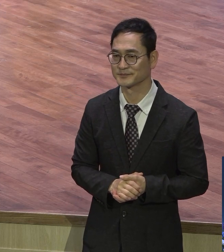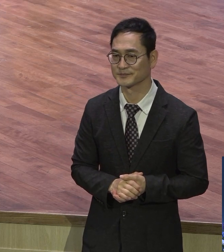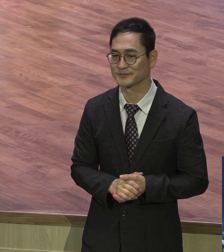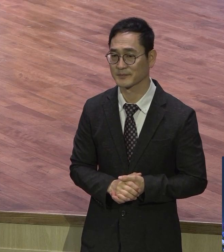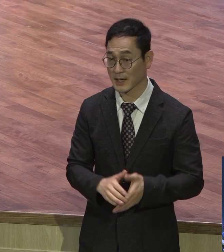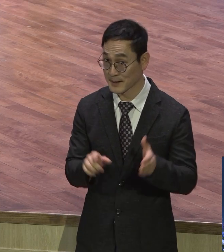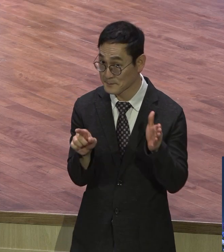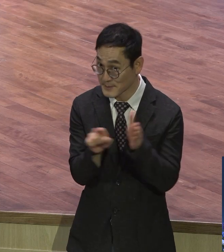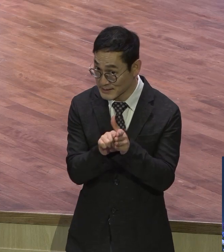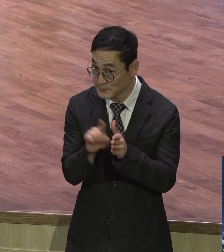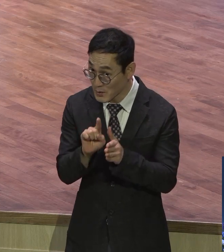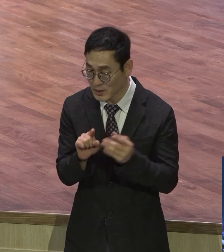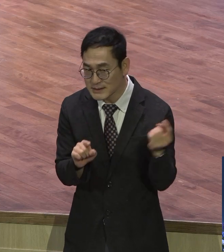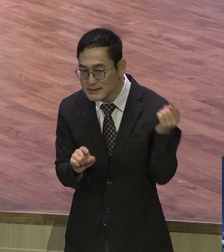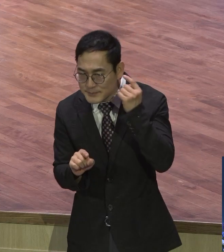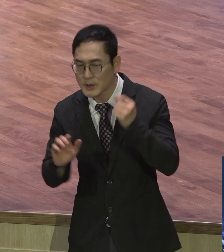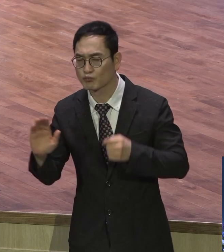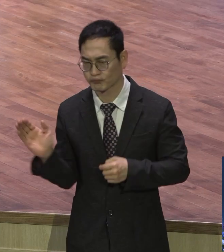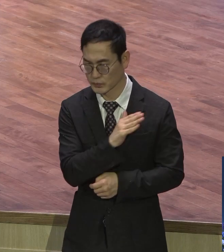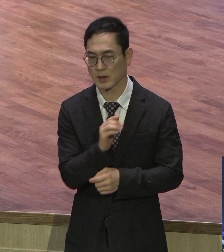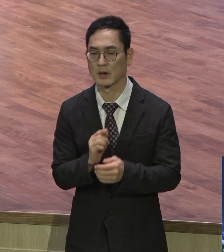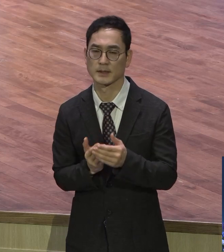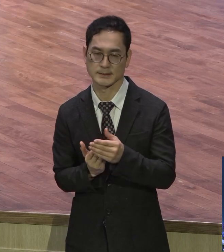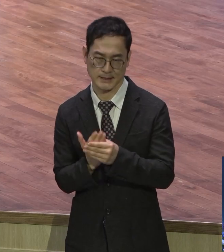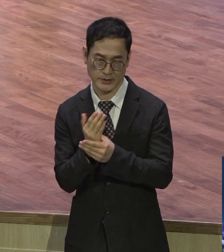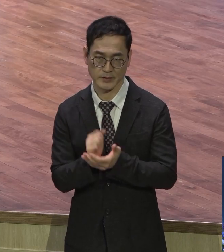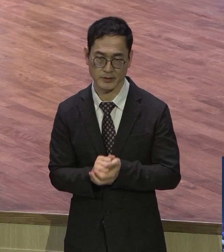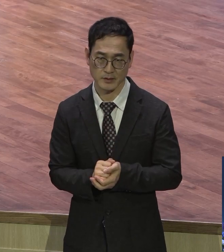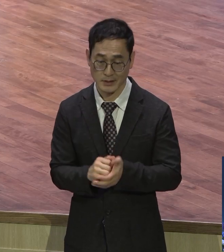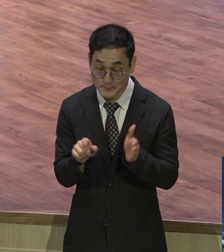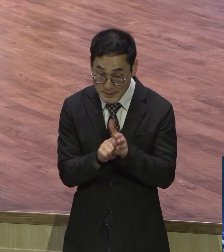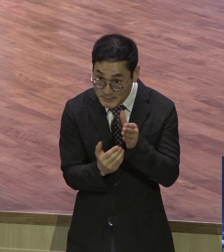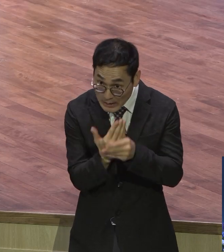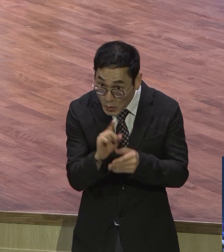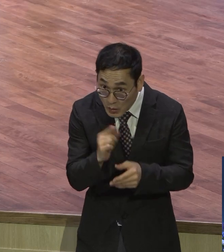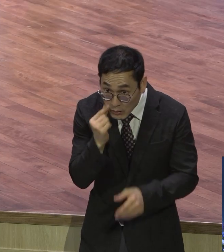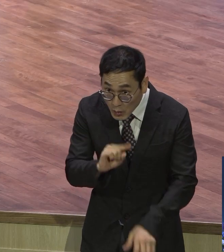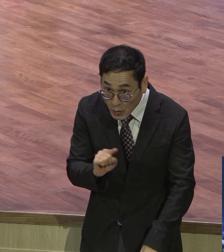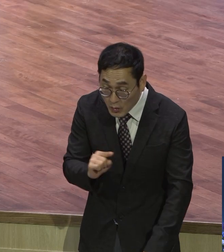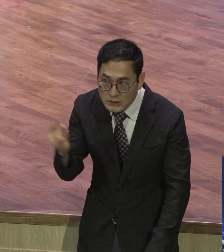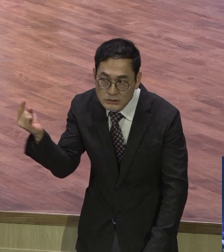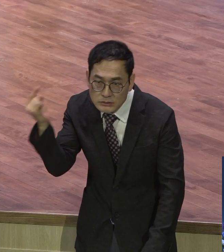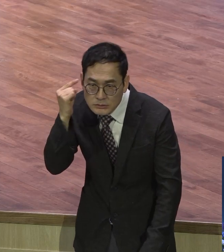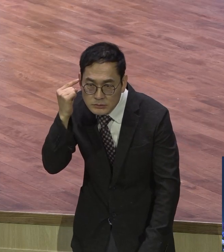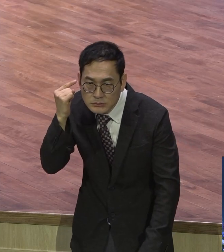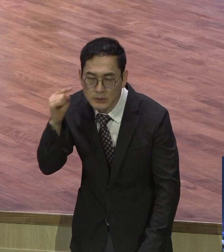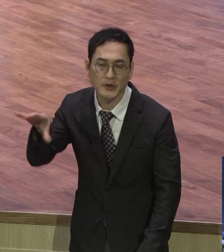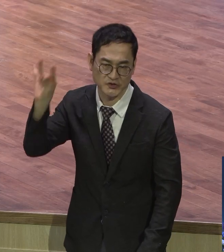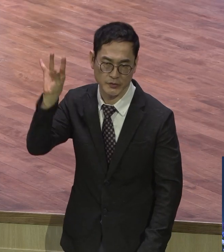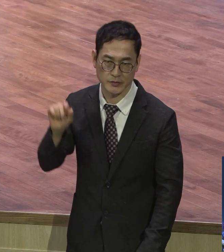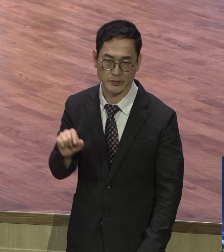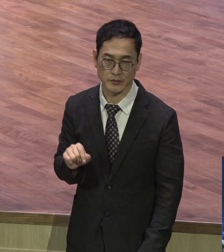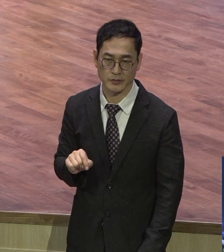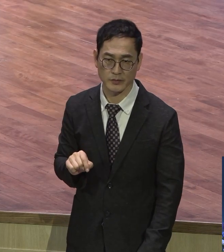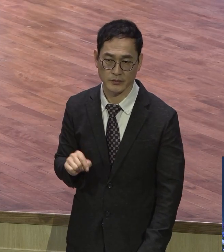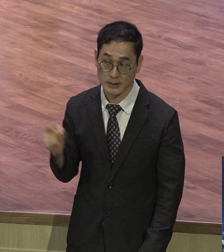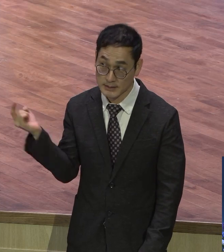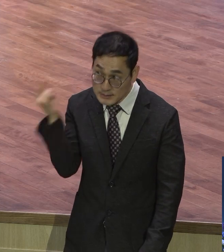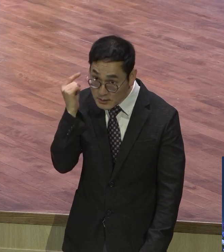믿음은 뭐요? 들으면서 납니다. 들어야 변화가 일어나요. 들어야 성령이